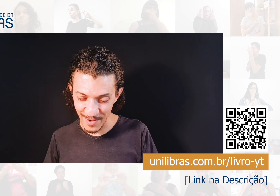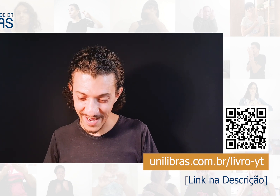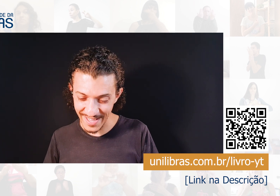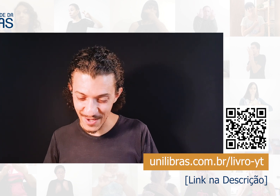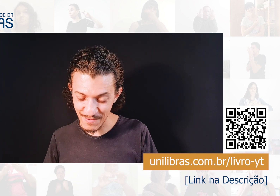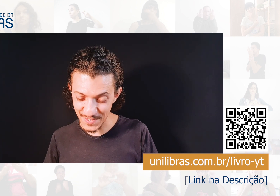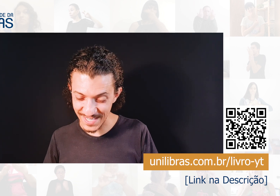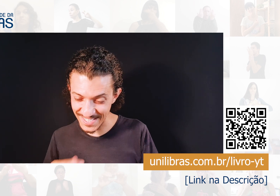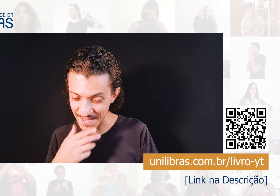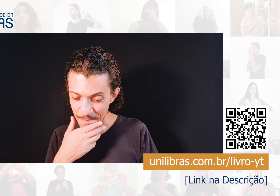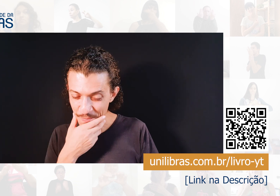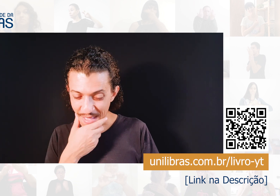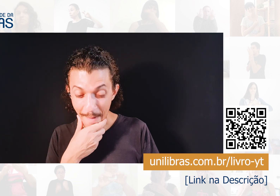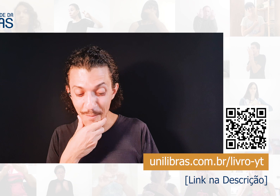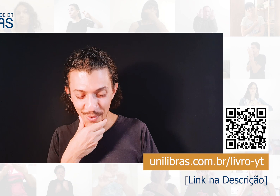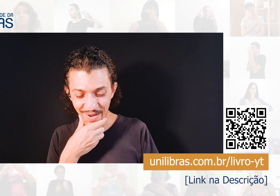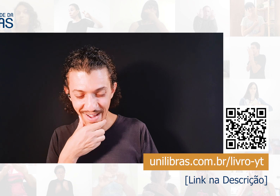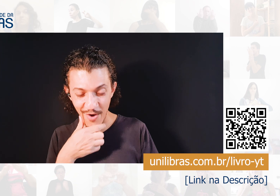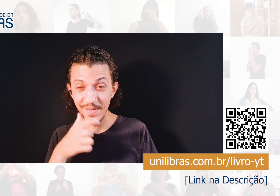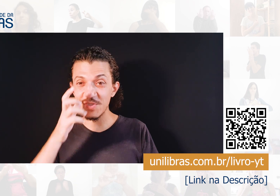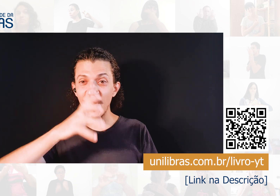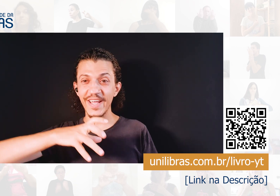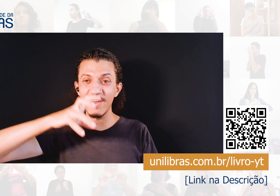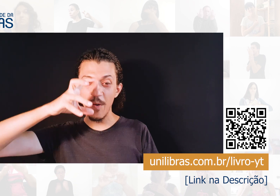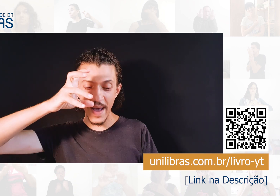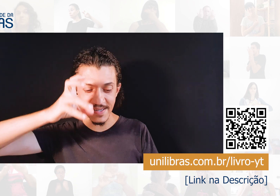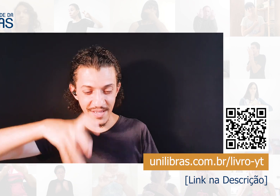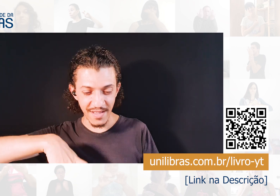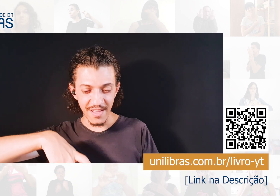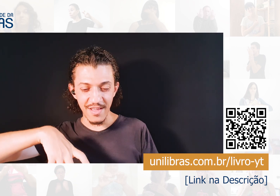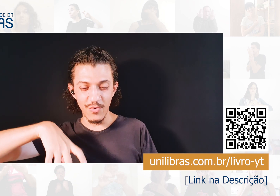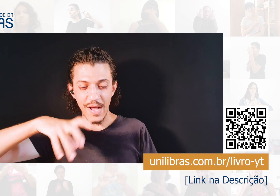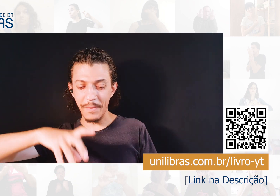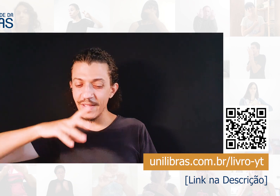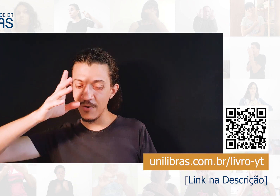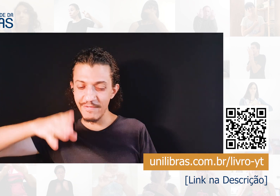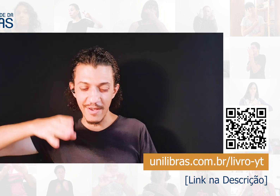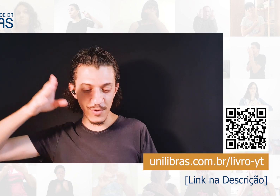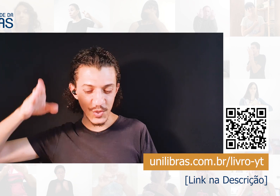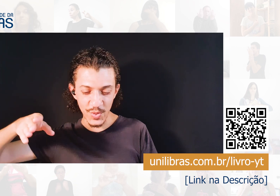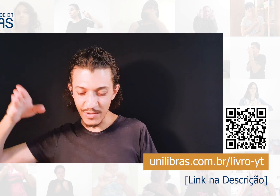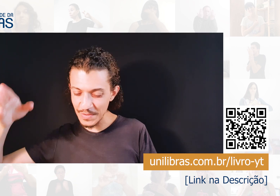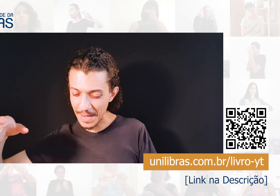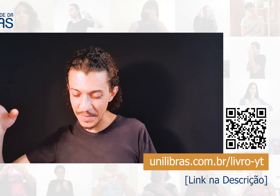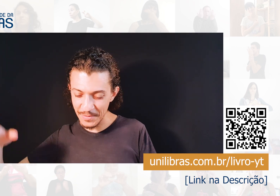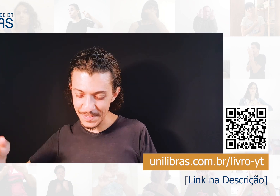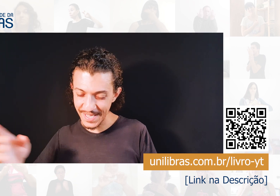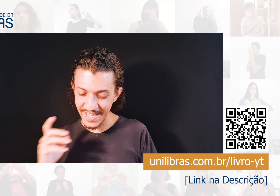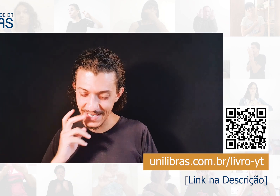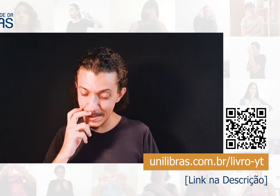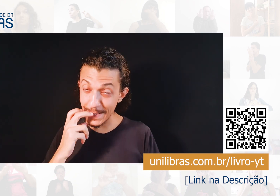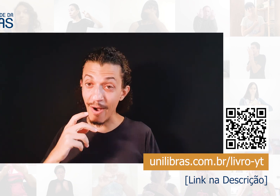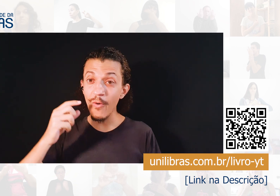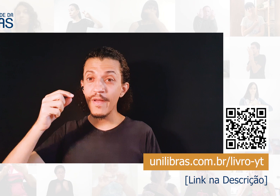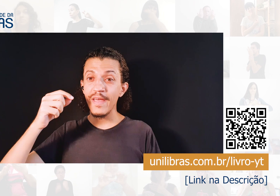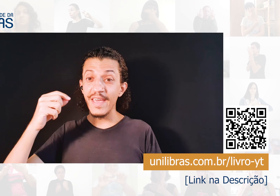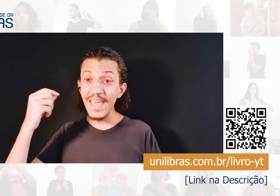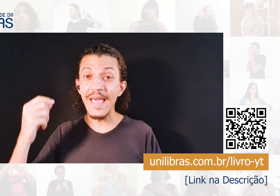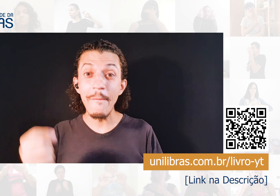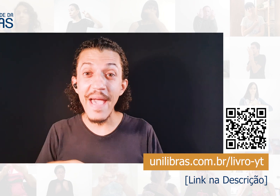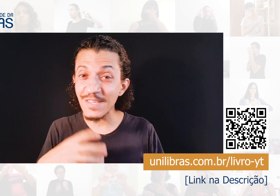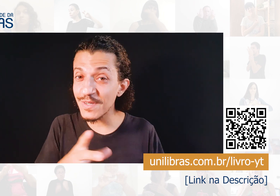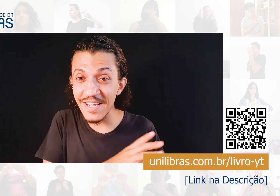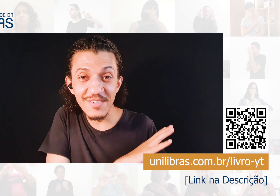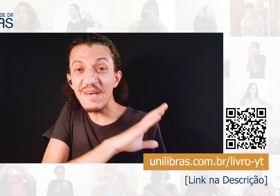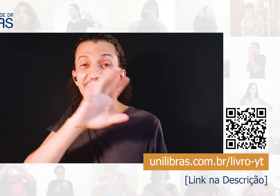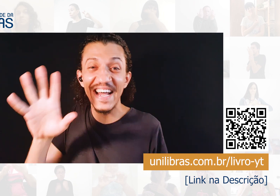frente eu vou ler aqui com vocês. É muito legal, uma história que começa num capítulo e vai continuando nos capítulos seguintes e tal.